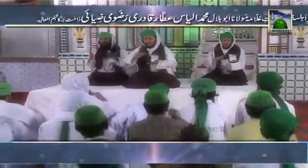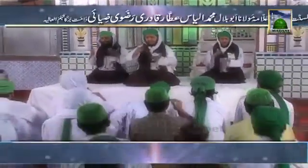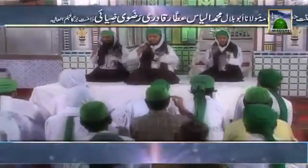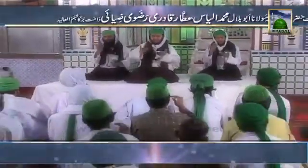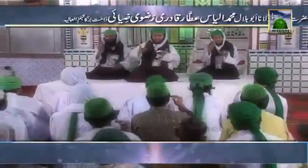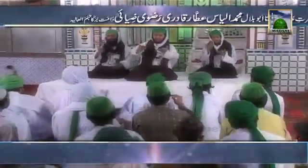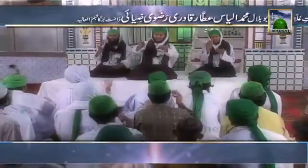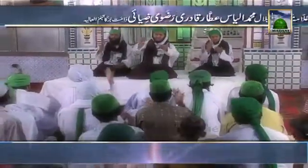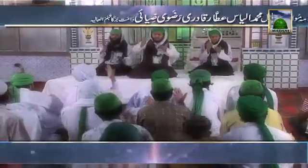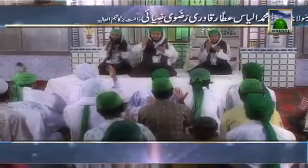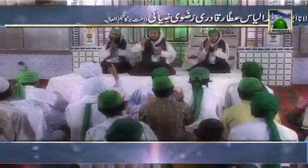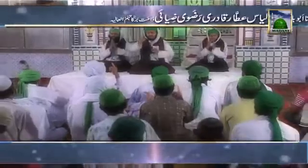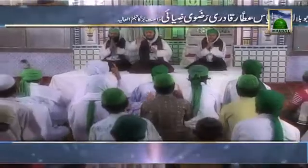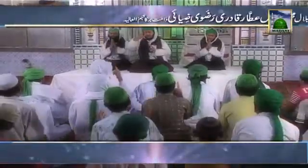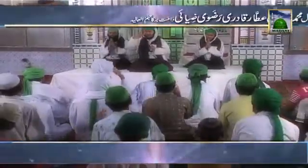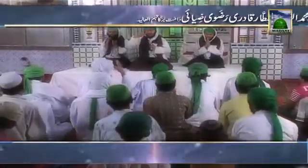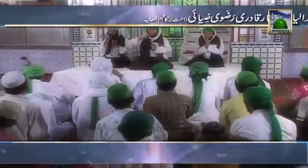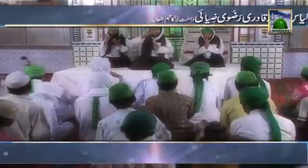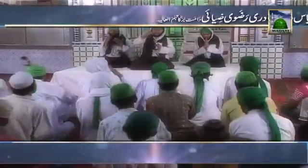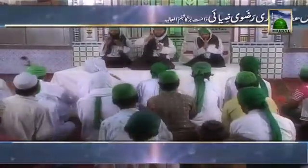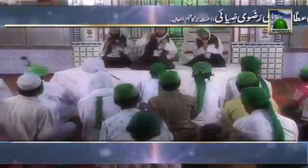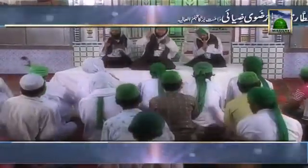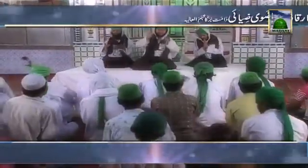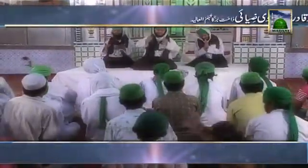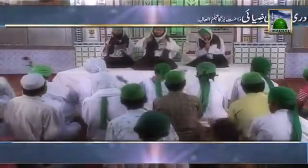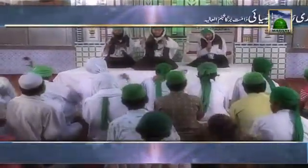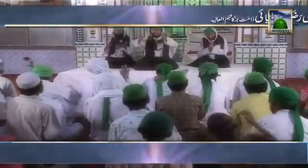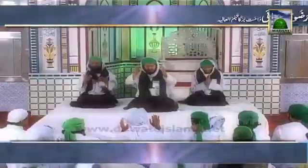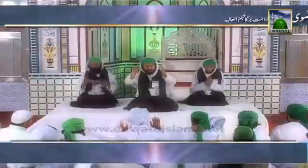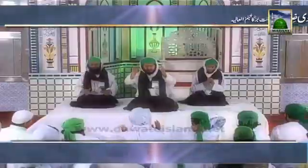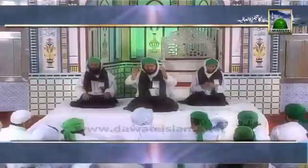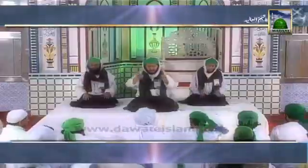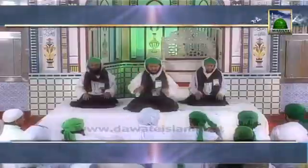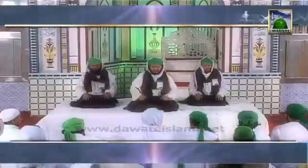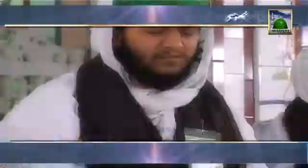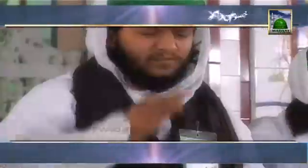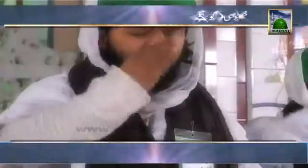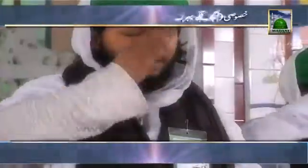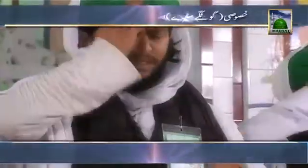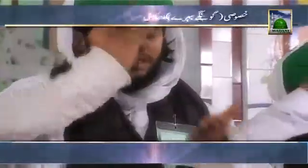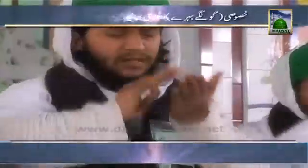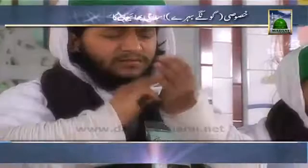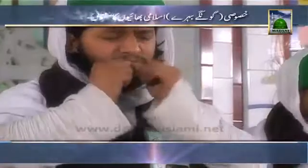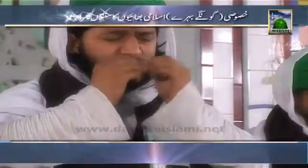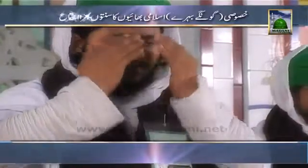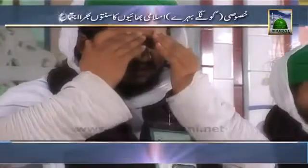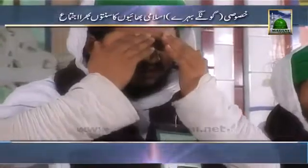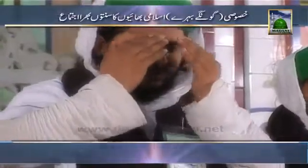پیدا تو نے اے رحمان کیا، شاہ مدینہ دین